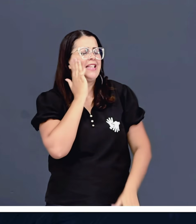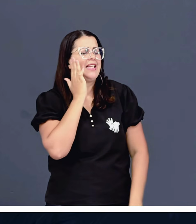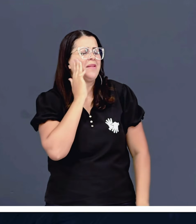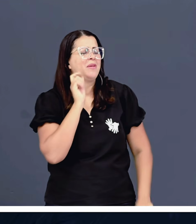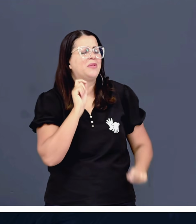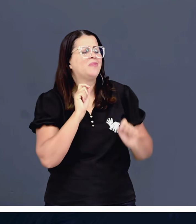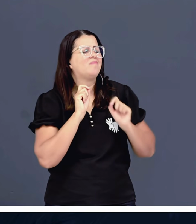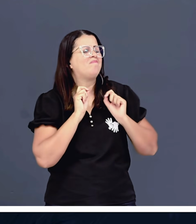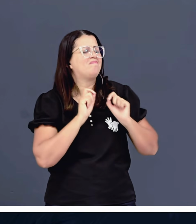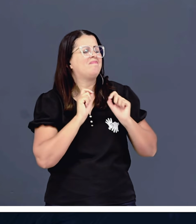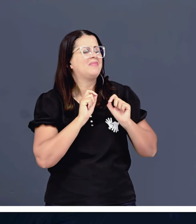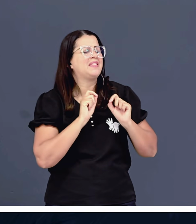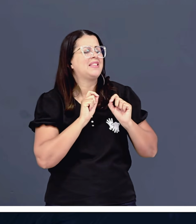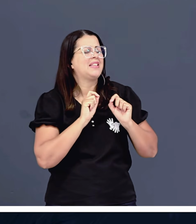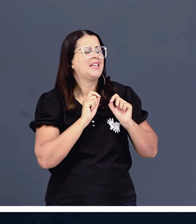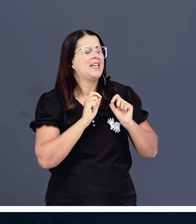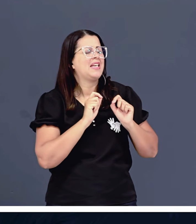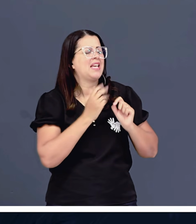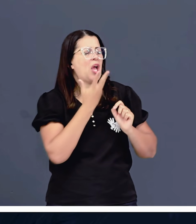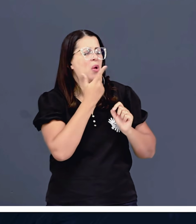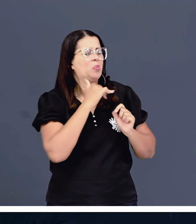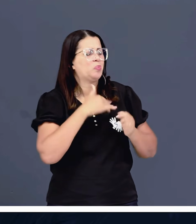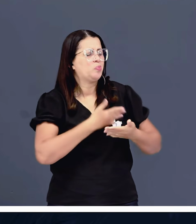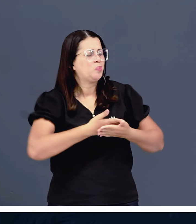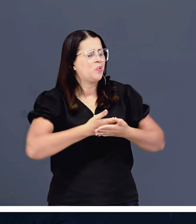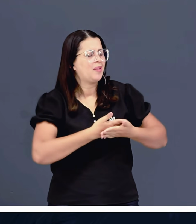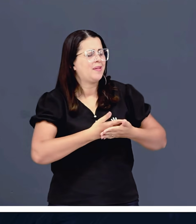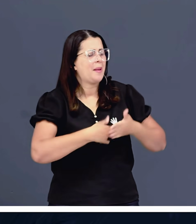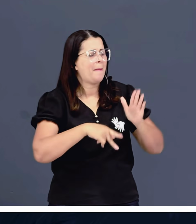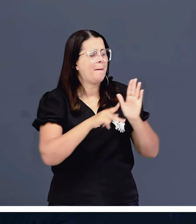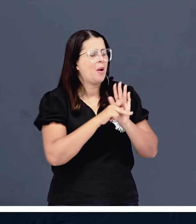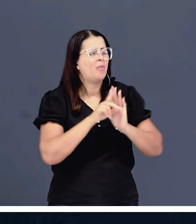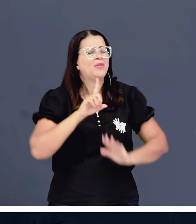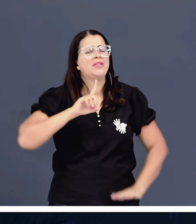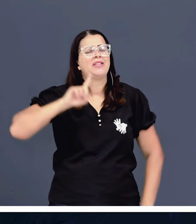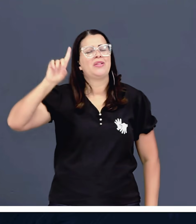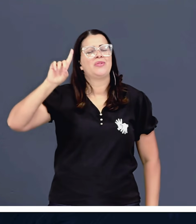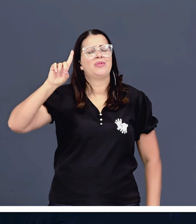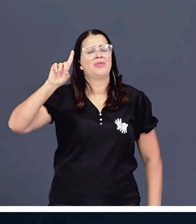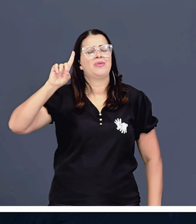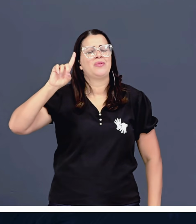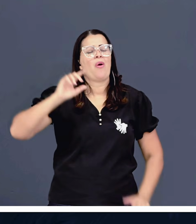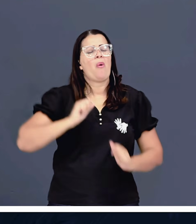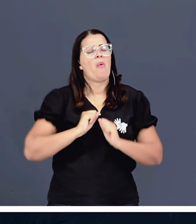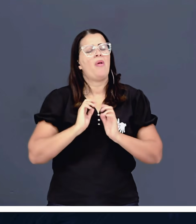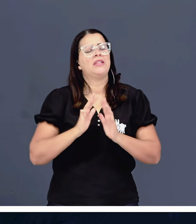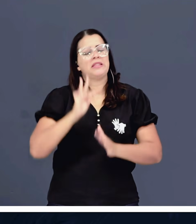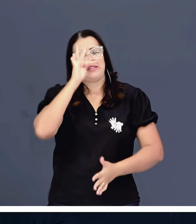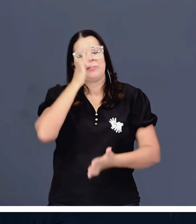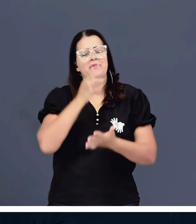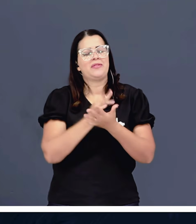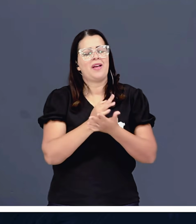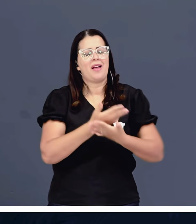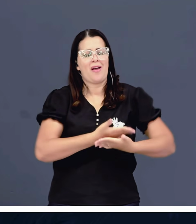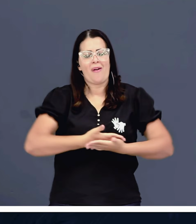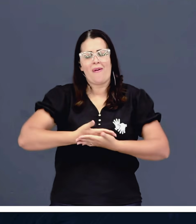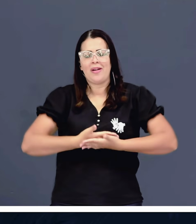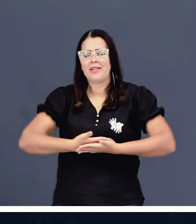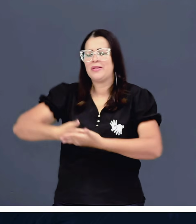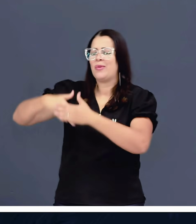Compreensão tal de que ele te pertence, que num gesto de fé, eles trazem o Ravi ao teu